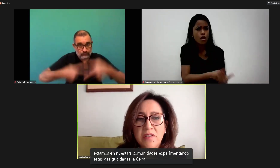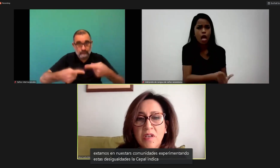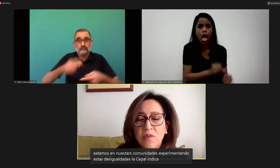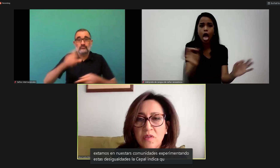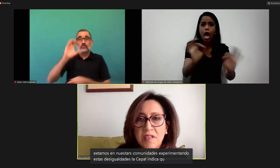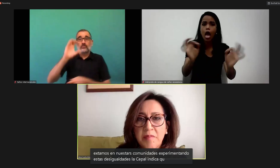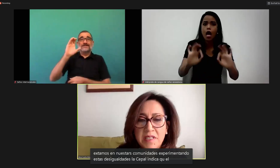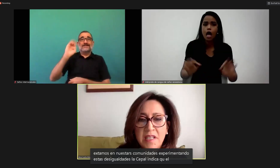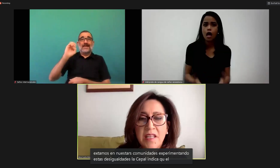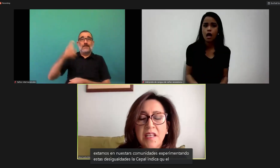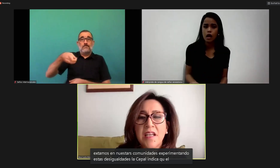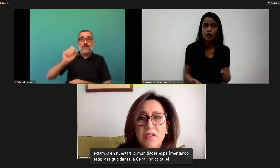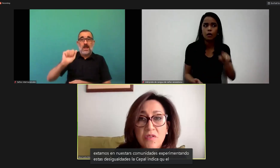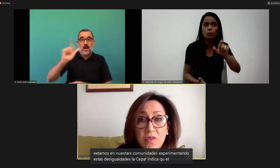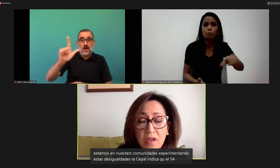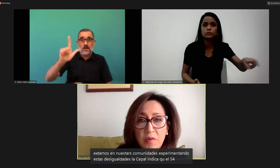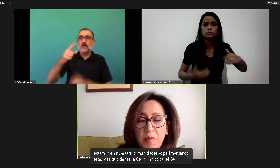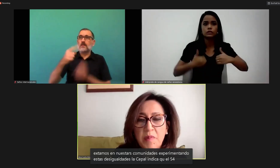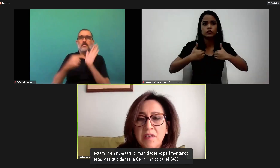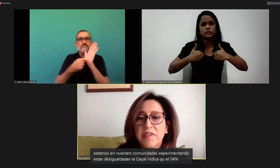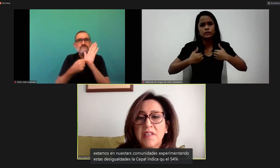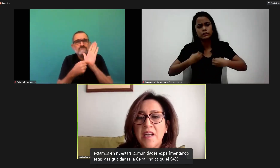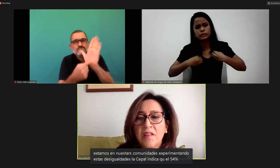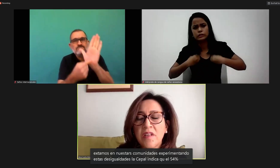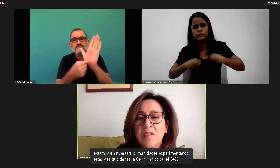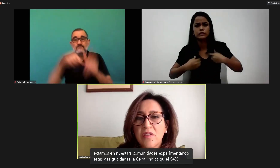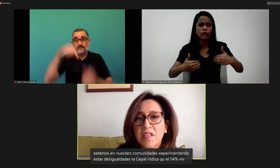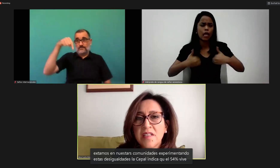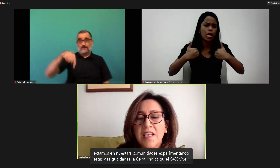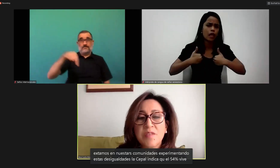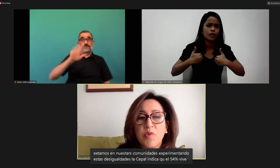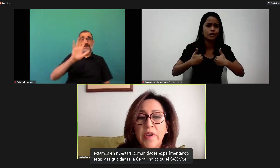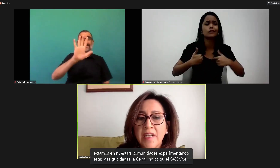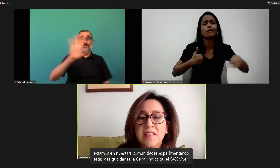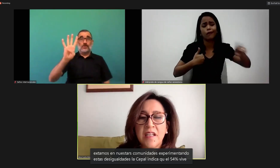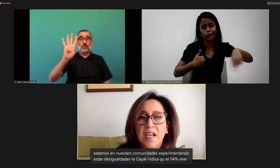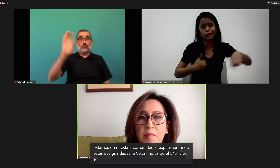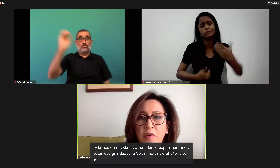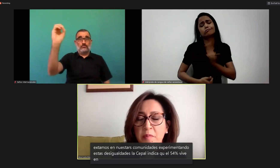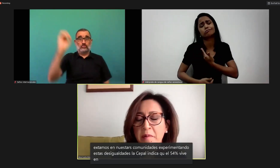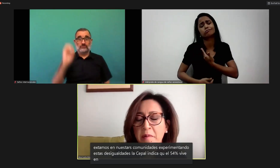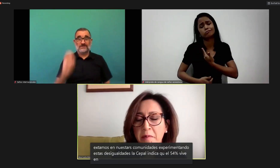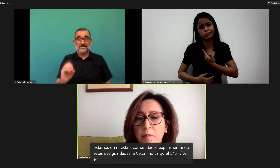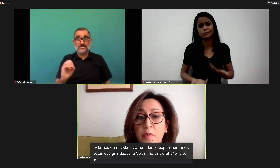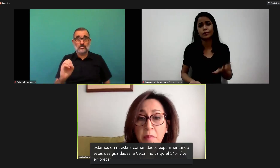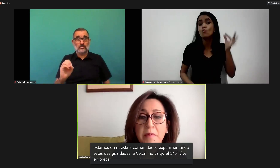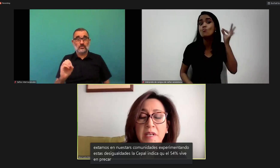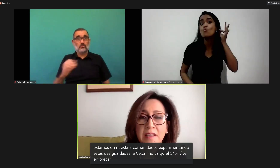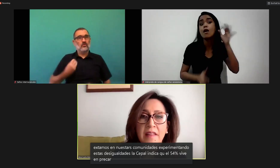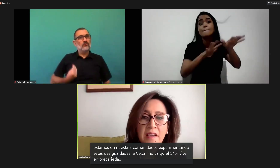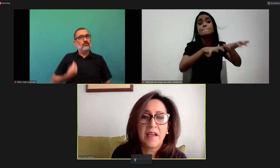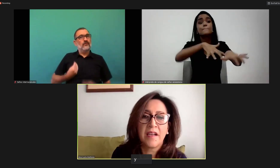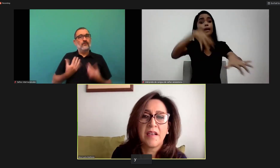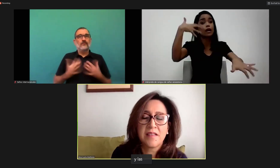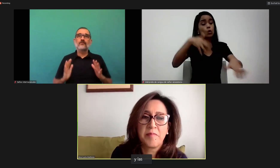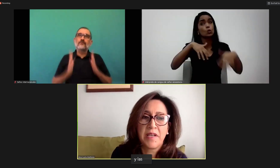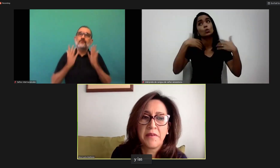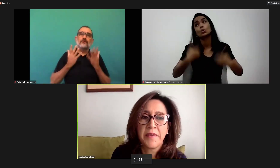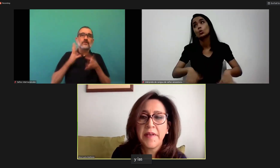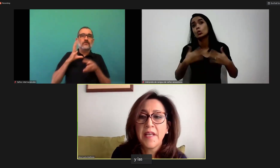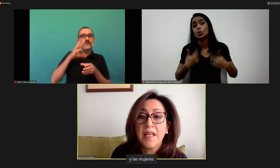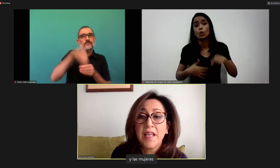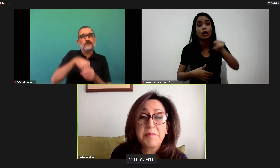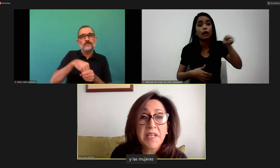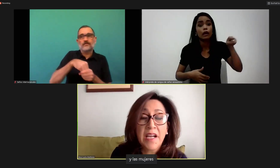las personas con discapacidad son el grupo más afectado, y dentro de este, las mujeres tienen la mayor probabilidad de caer en el